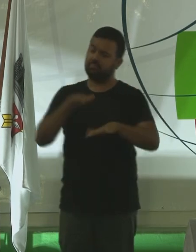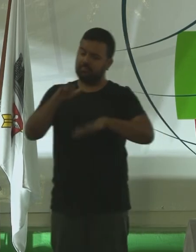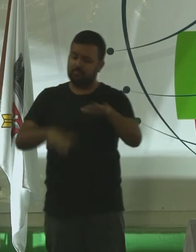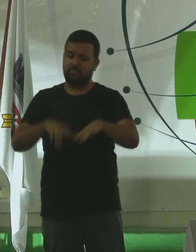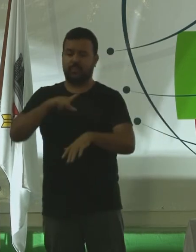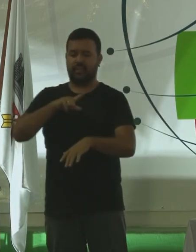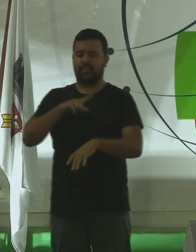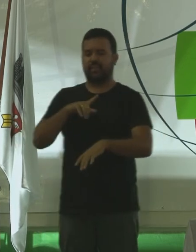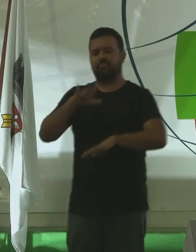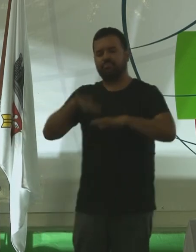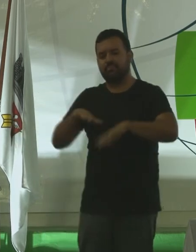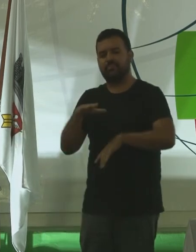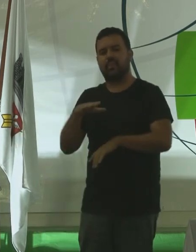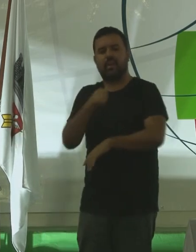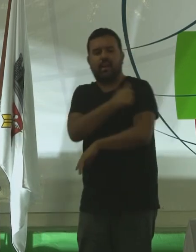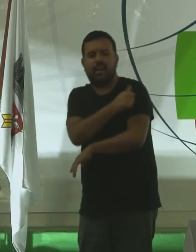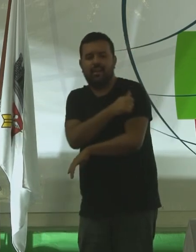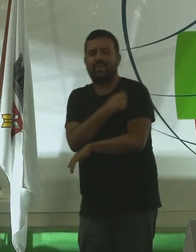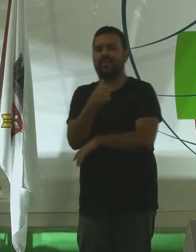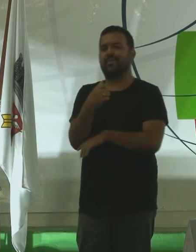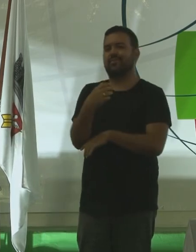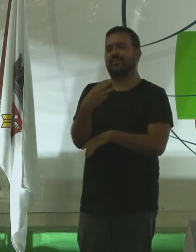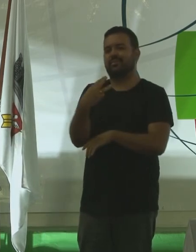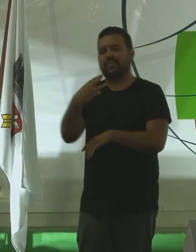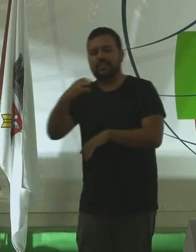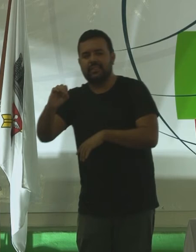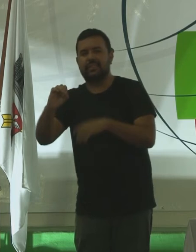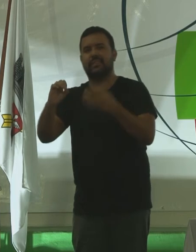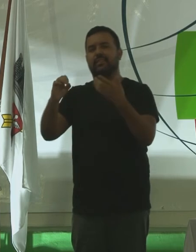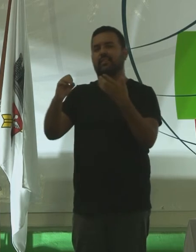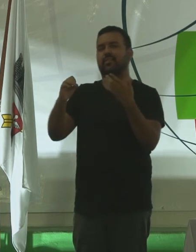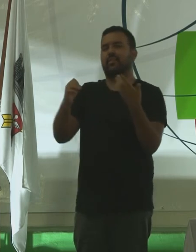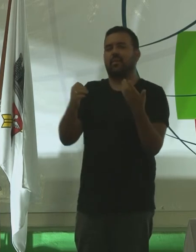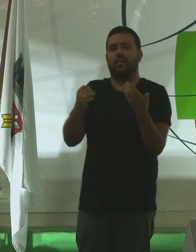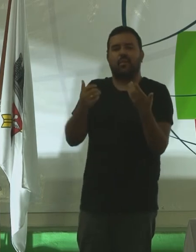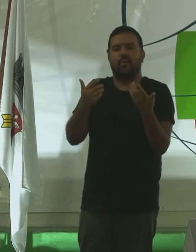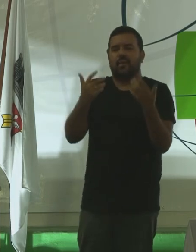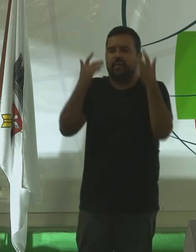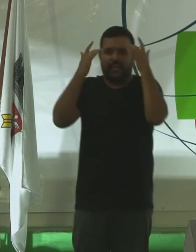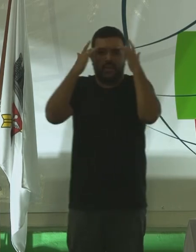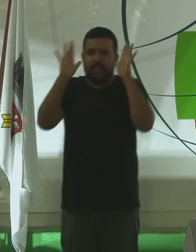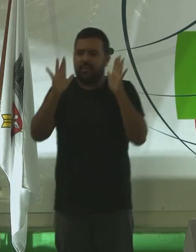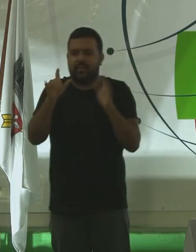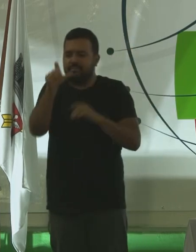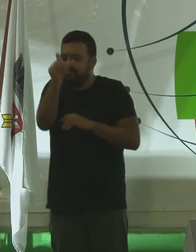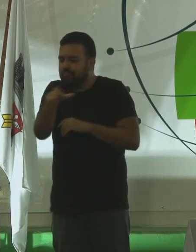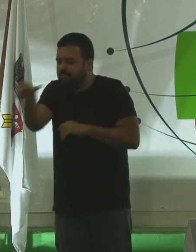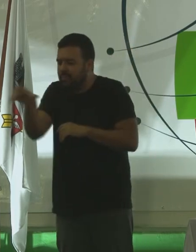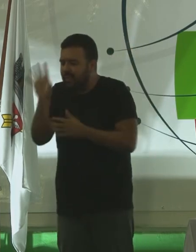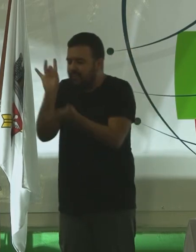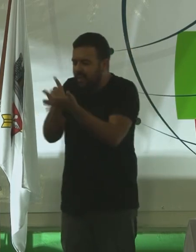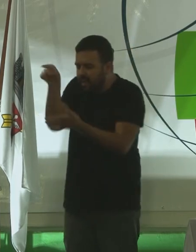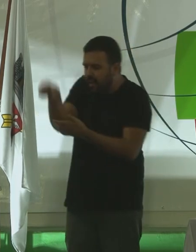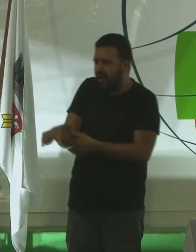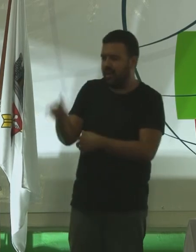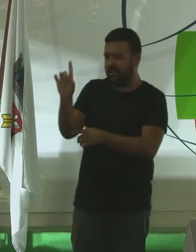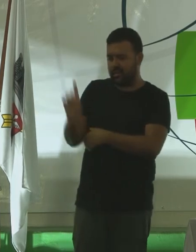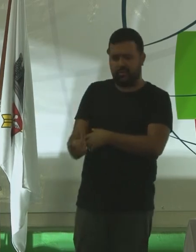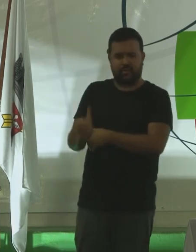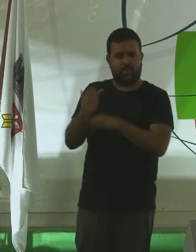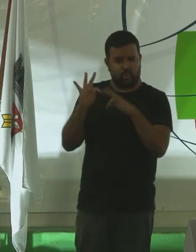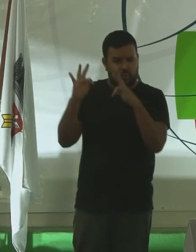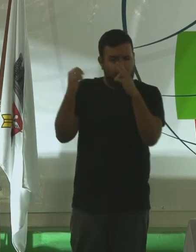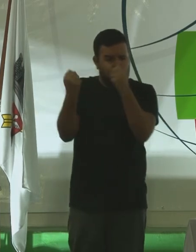eu tenha 30 e assim eu não tenho claramente um aluno com deficiência, nem todos os meus alunos